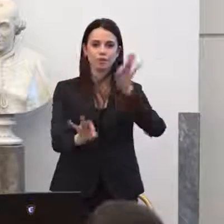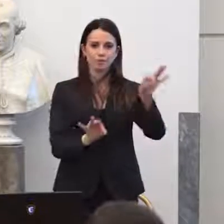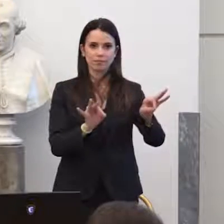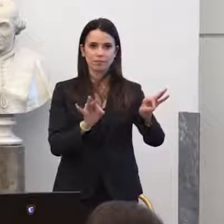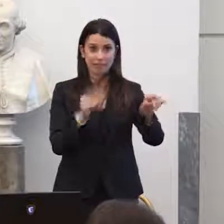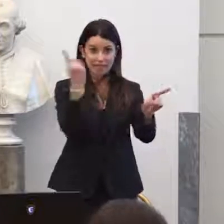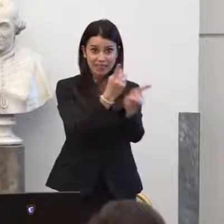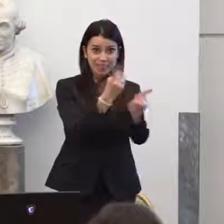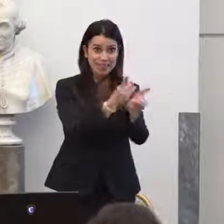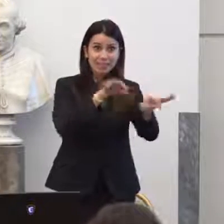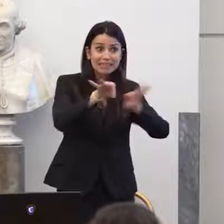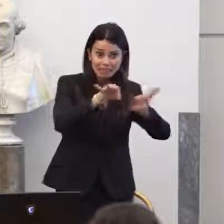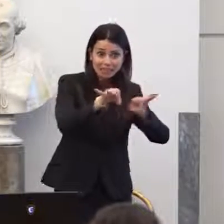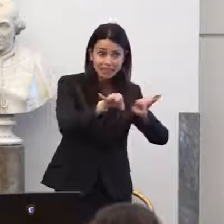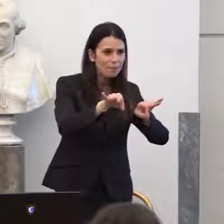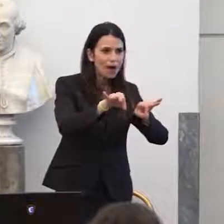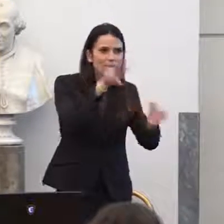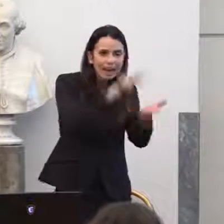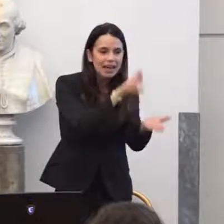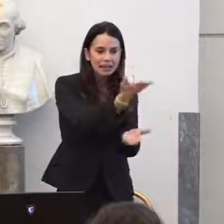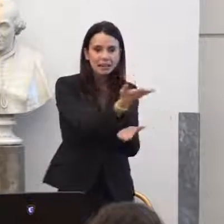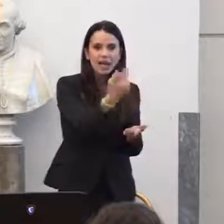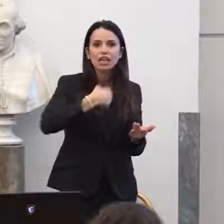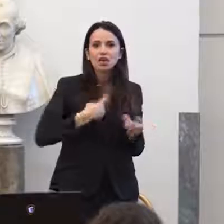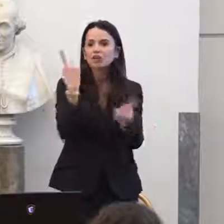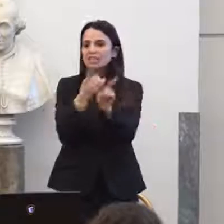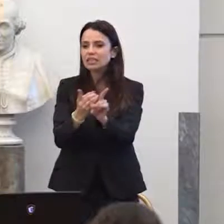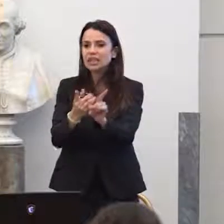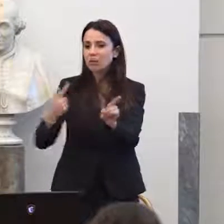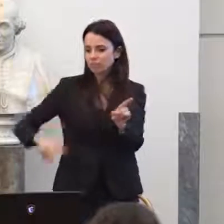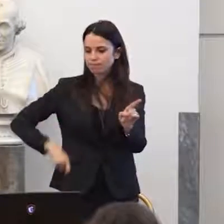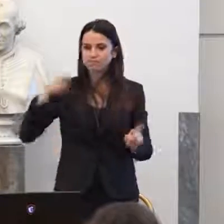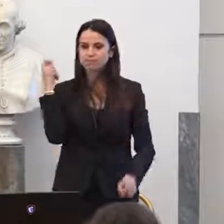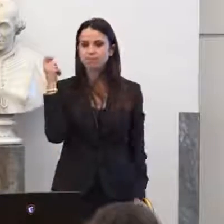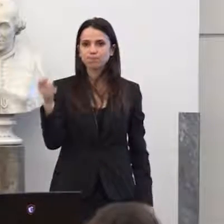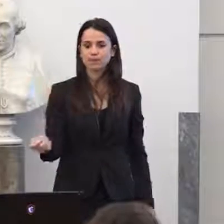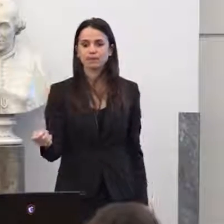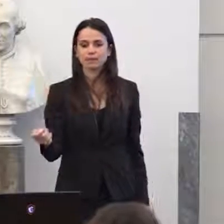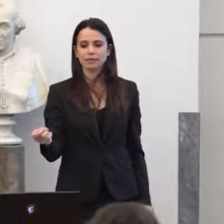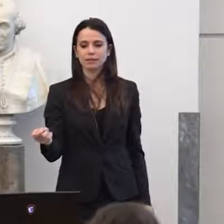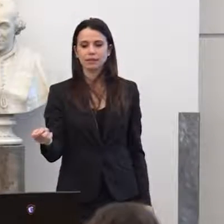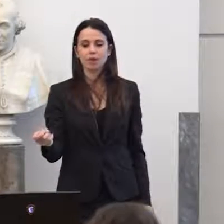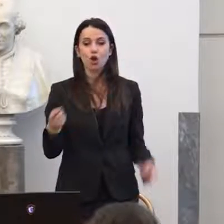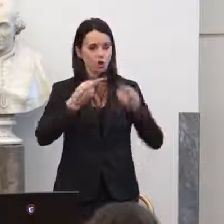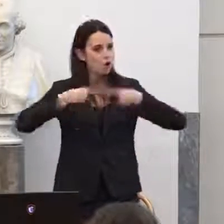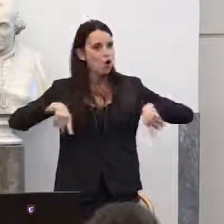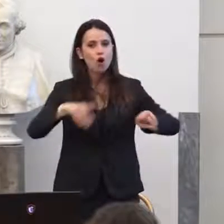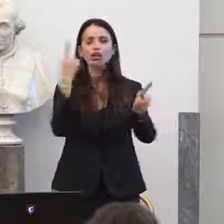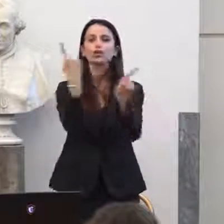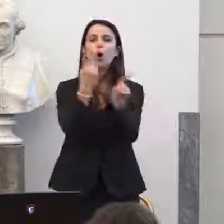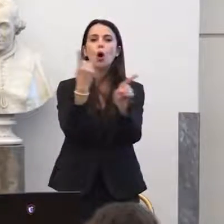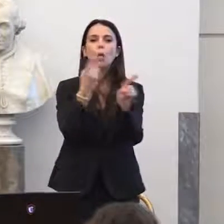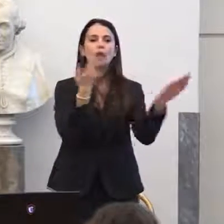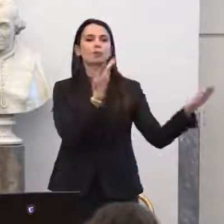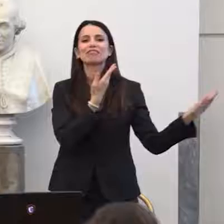sistema, dovrò pagarle di tasca. Frase rossa. Noi dobbiamo salvare